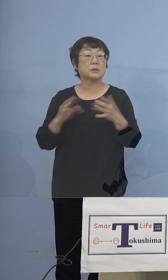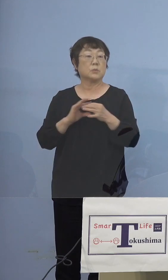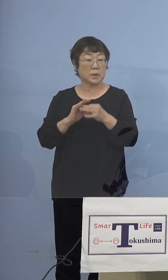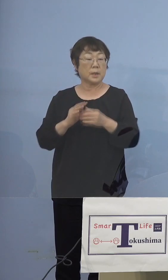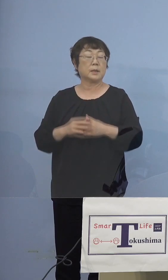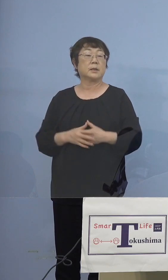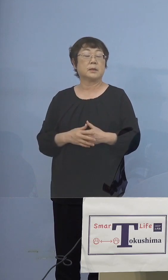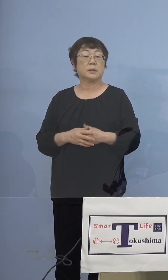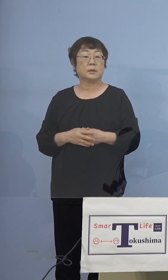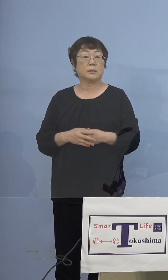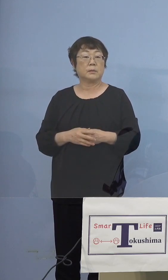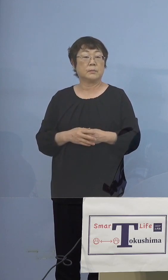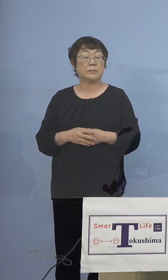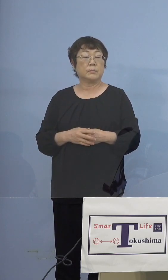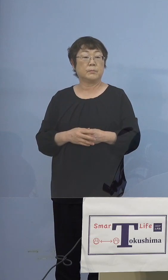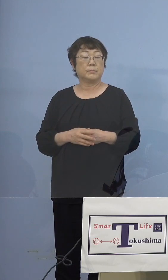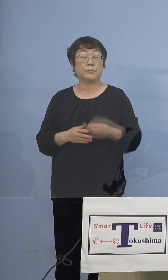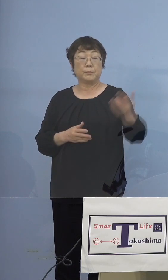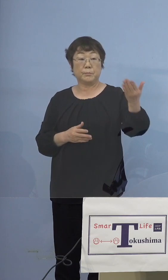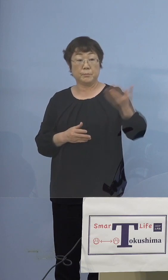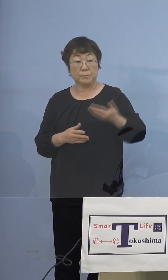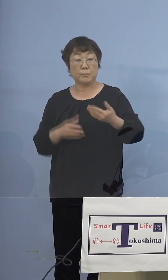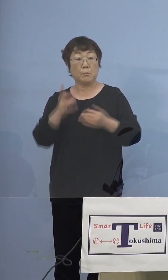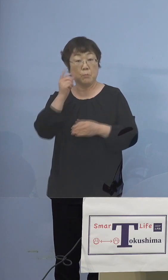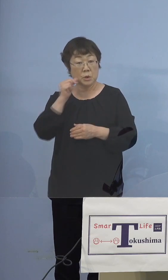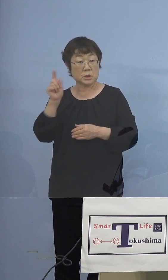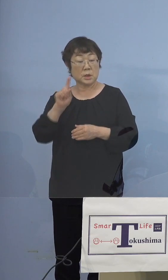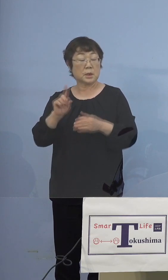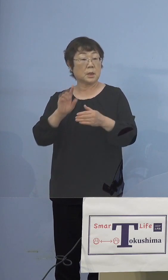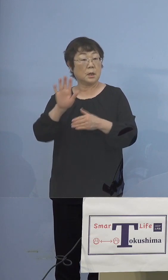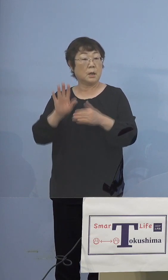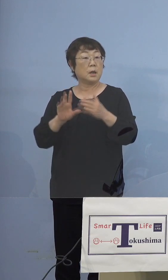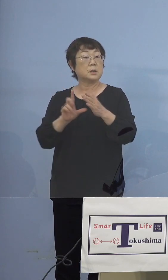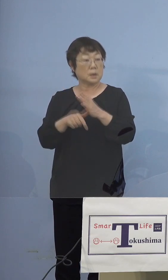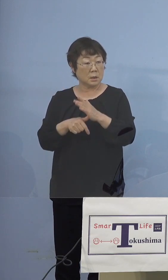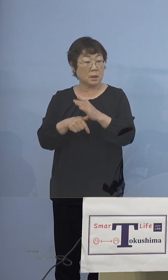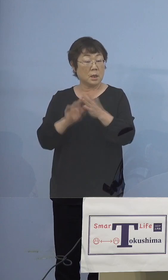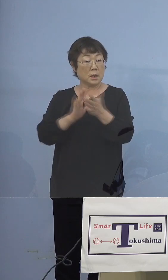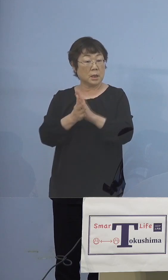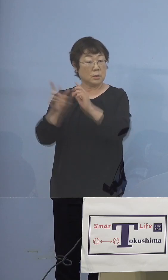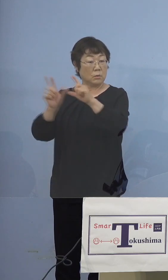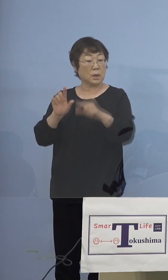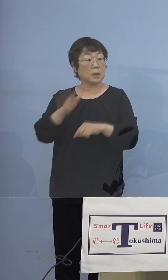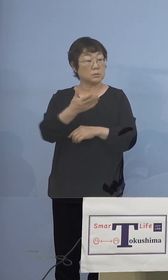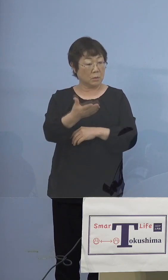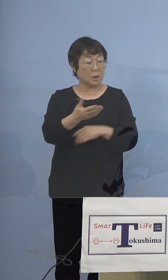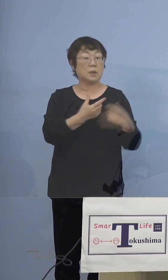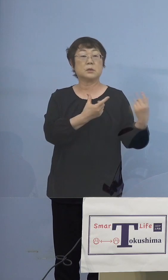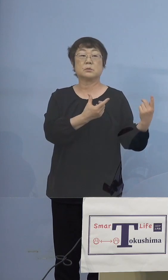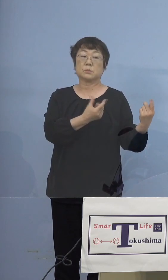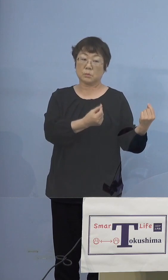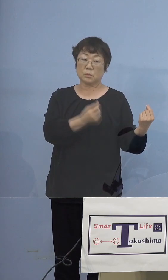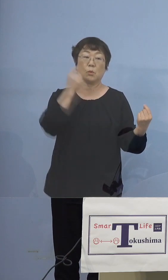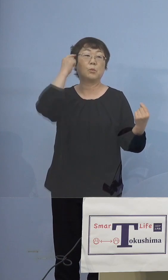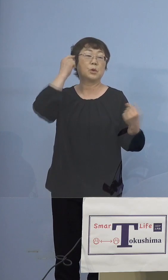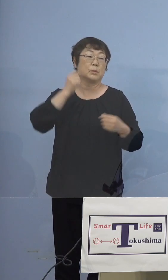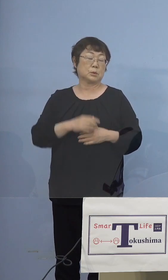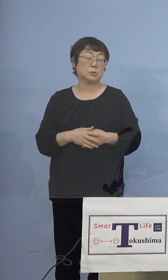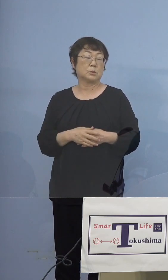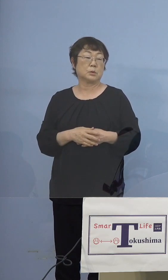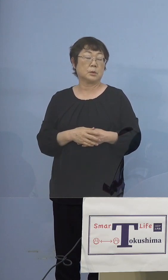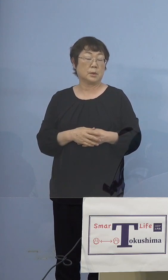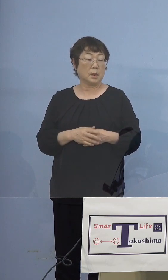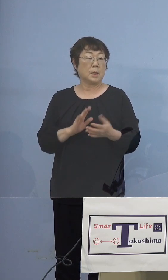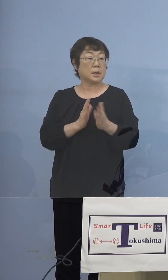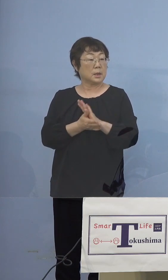ので、 もし何かあると県の方にも一応報告ある だろうとは思いますけれども、我々のところでそうい